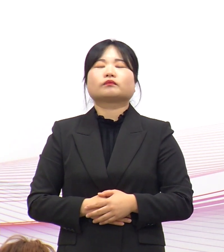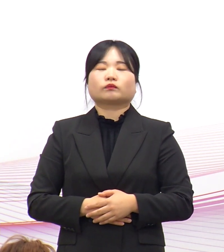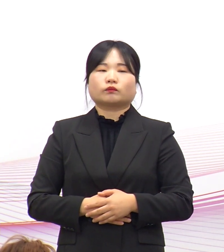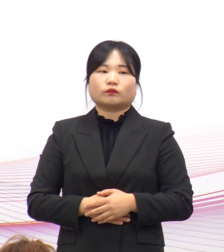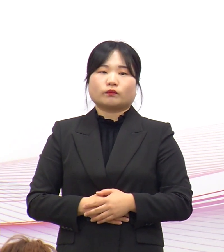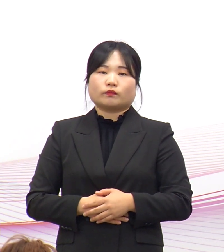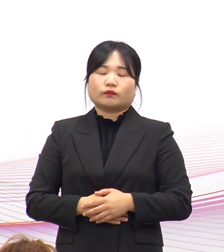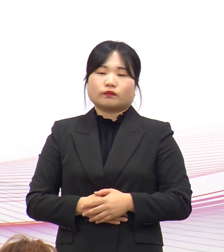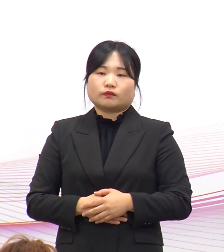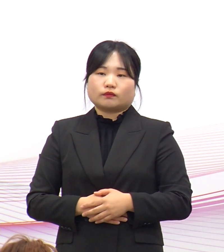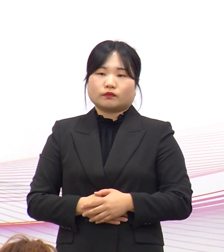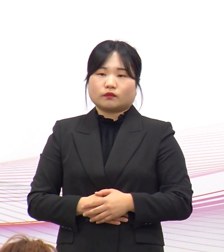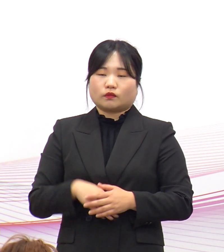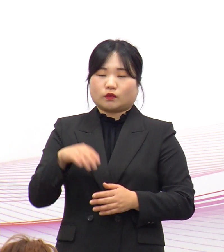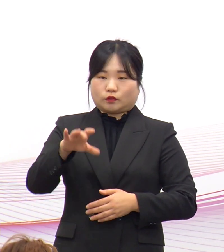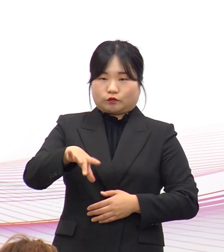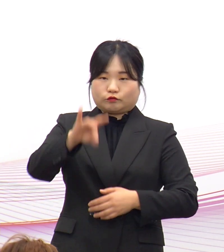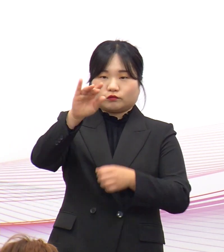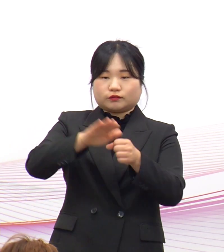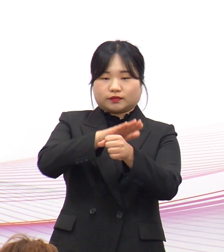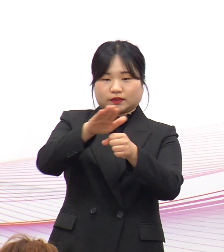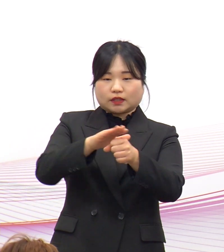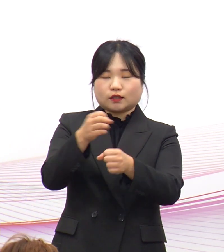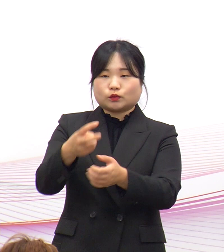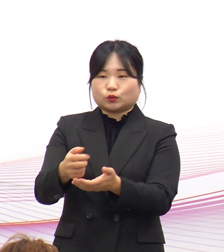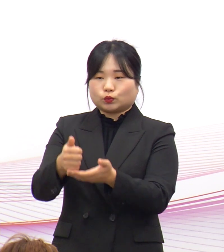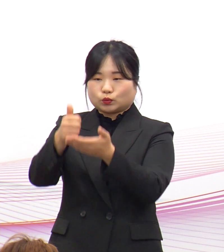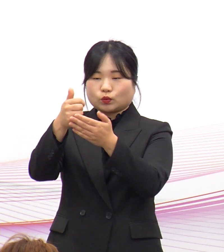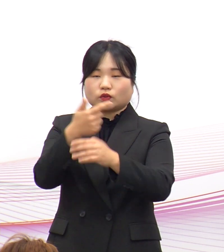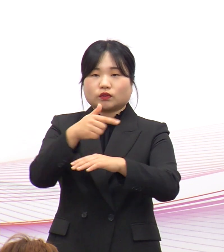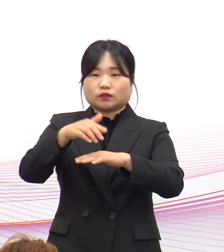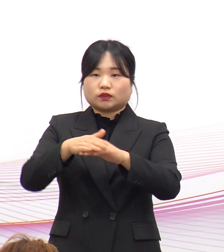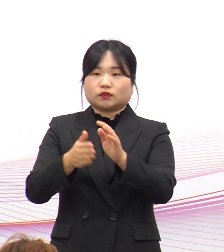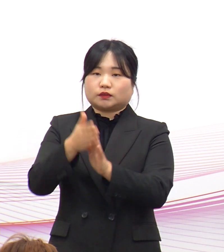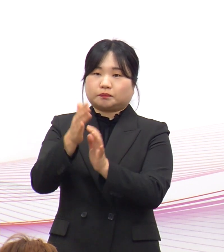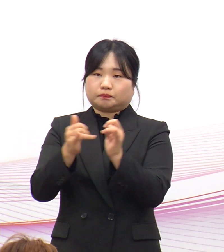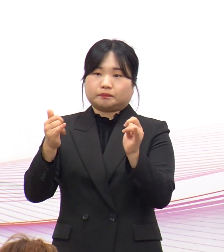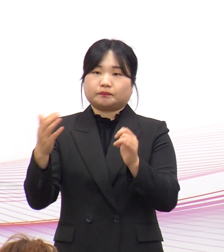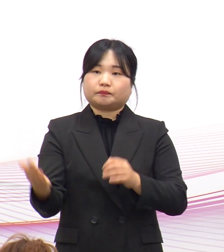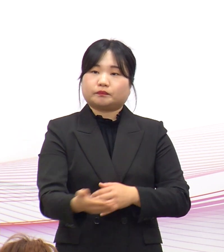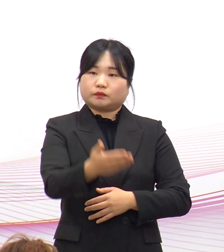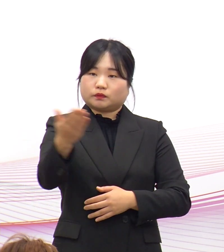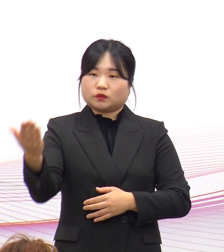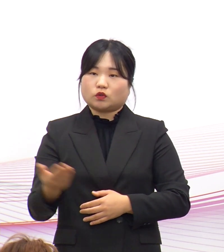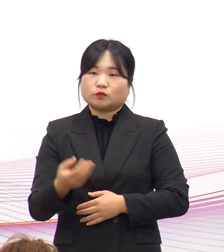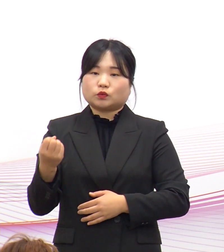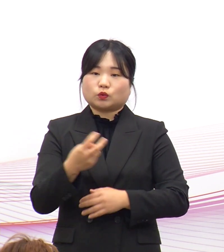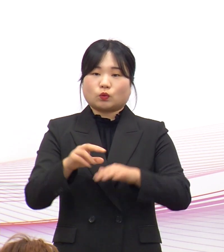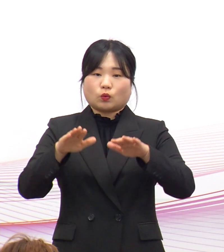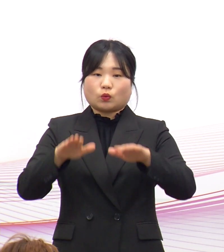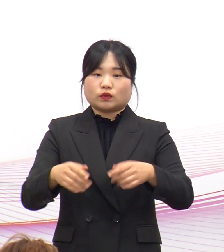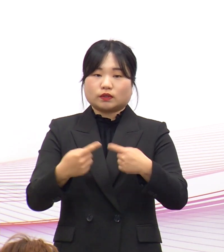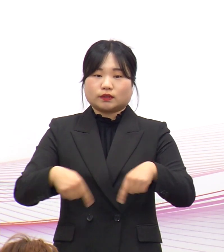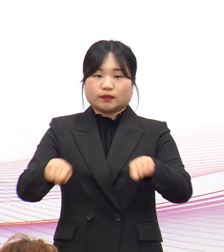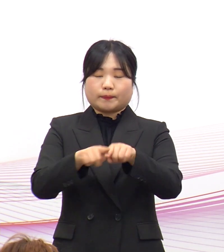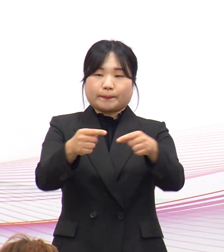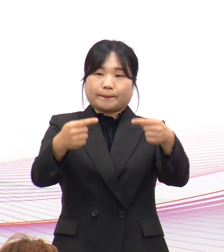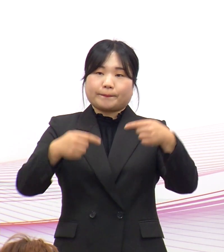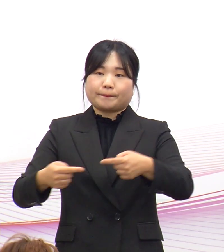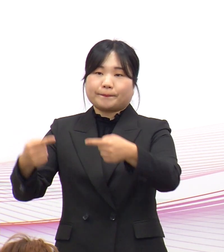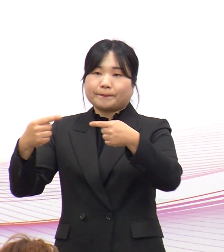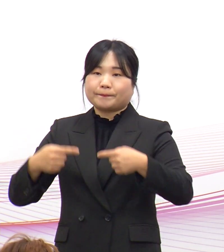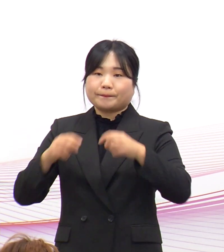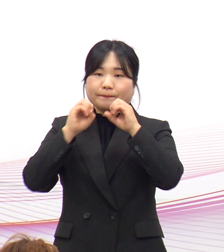우선 사랑하고 존경하는 대전 시민 여러분 그리고 이 자리에 함께해 주신 언론인 여러분